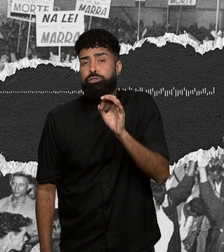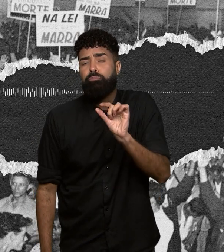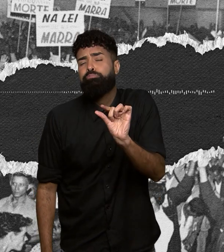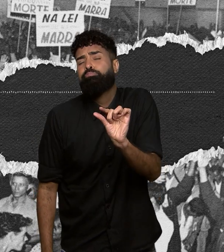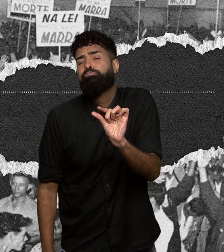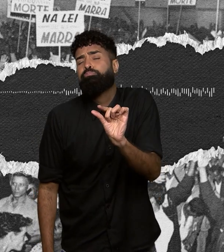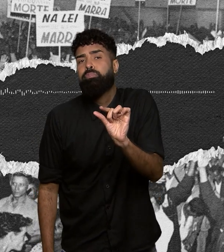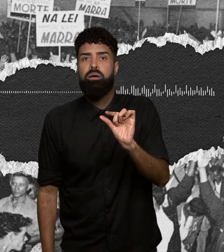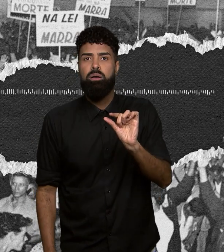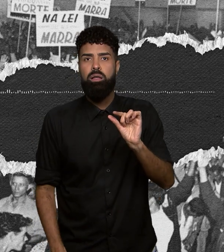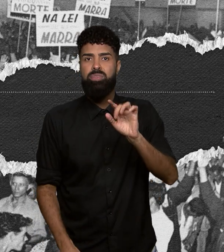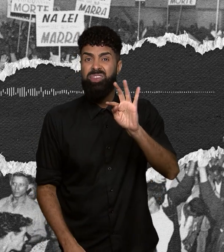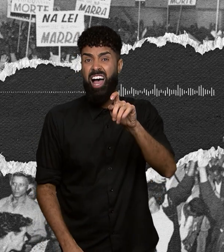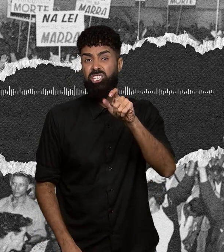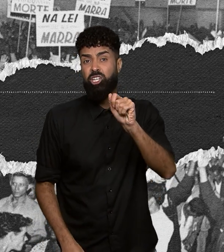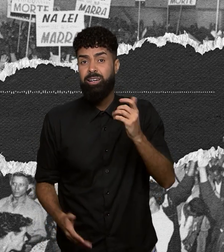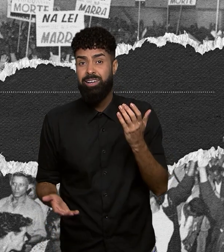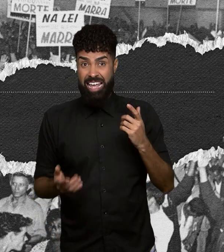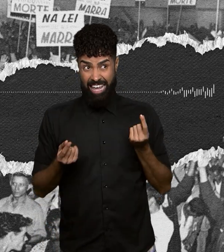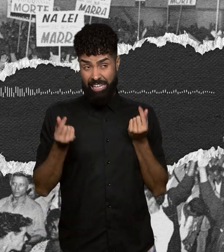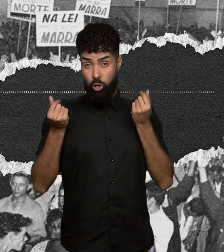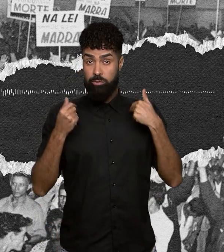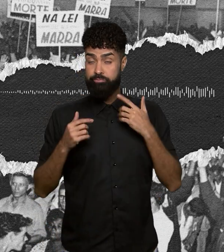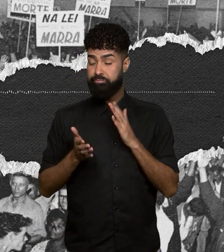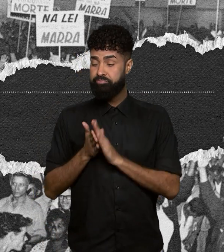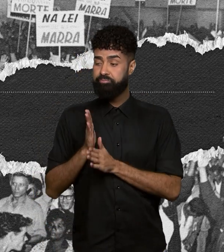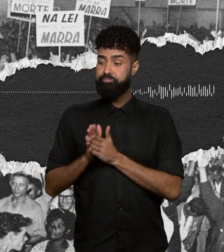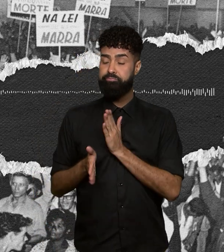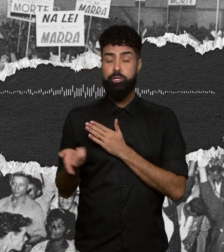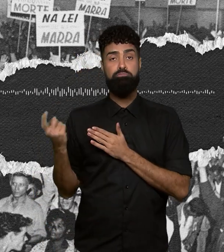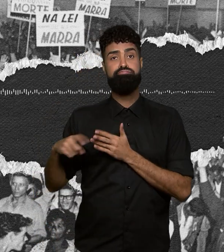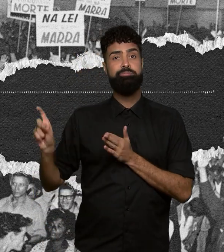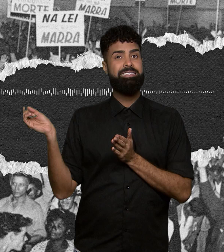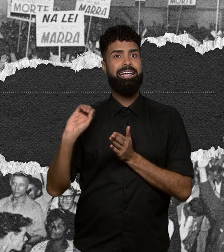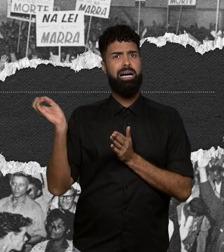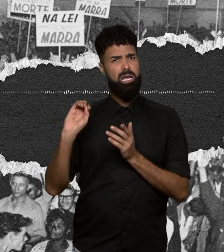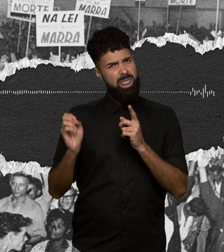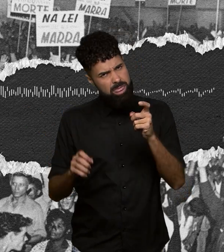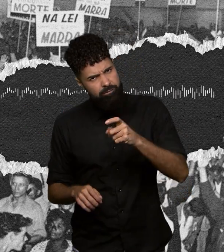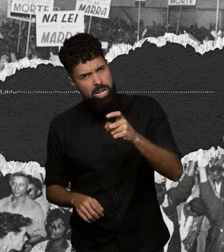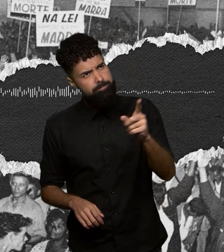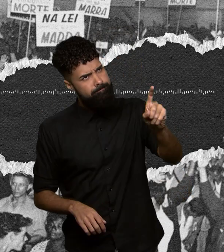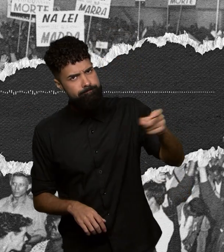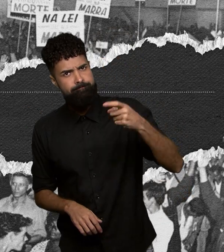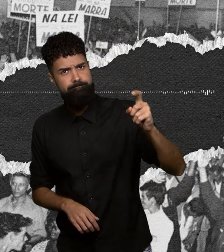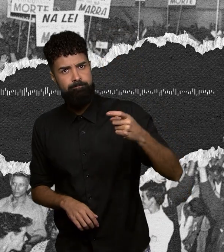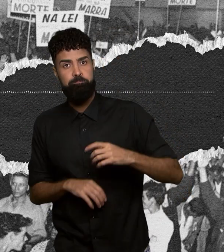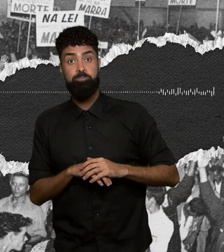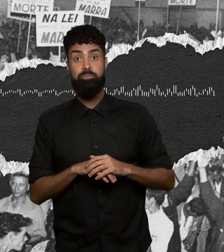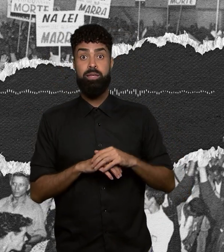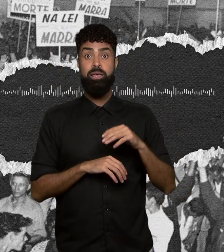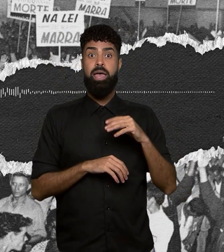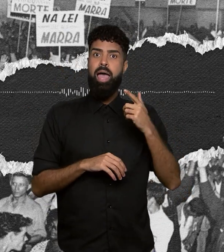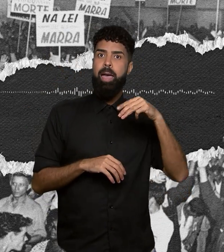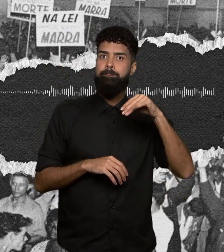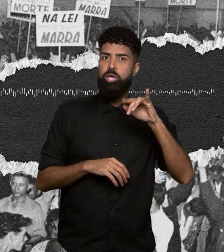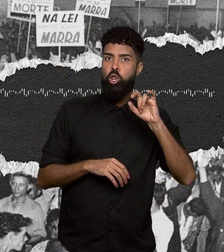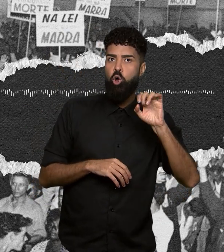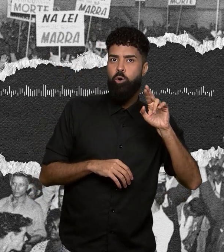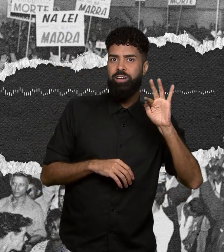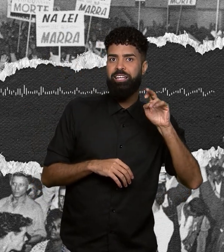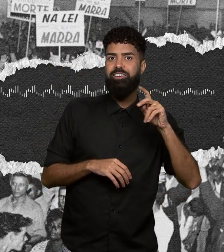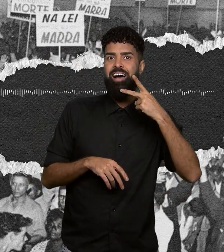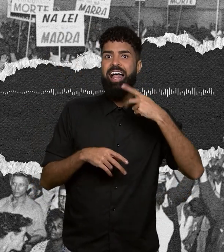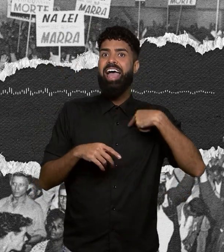os mais ricos não são tocados pelos tributos como deveriam ser eu acho que era o milor Fernandes que dizia isso quando as ideias ficam